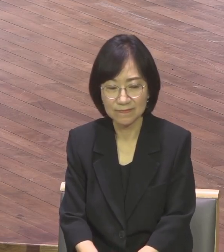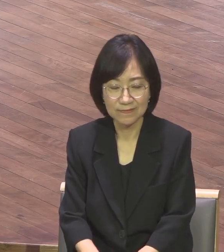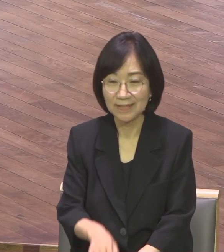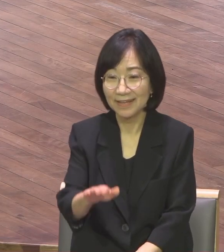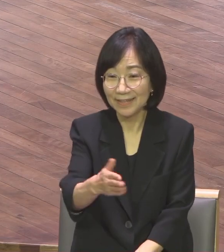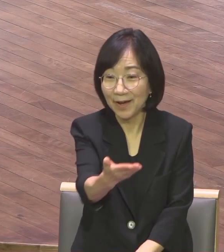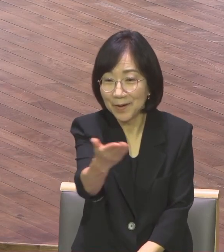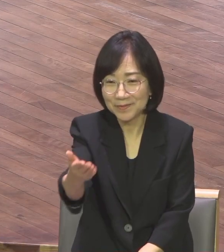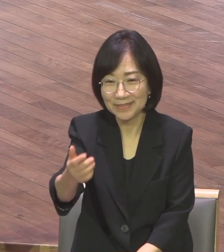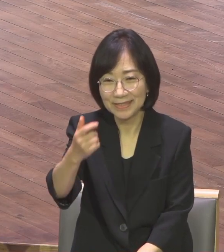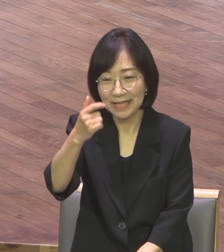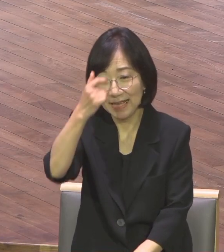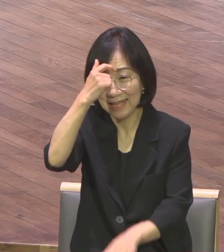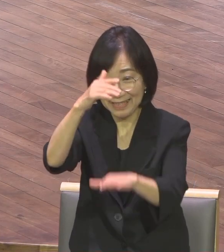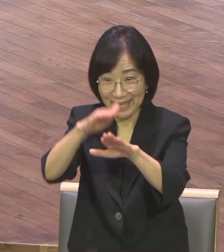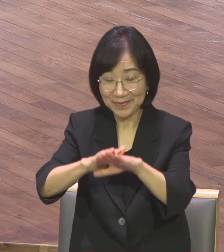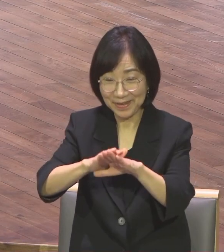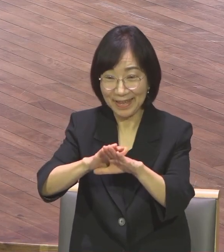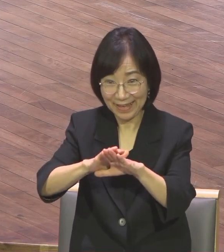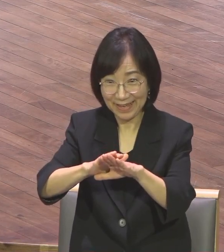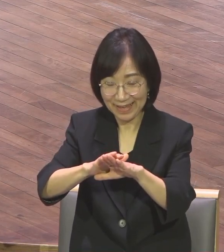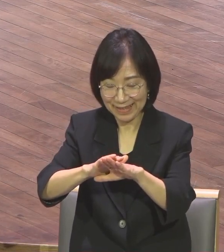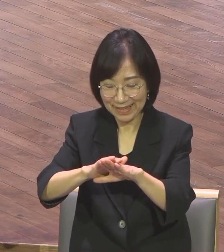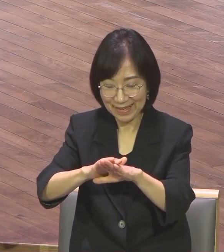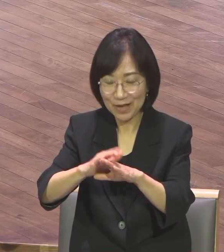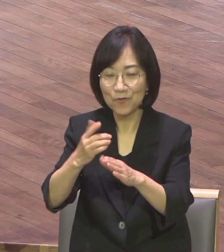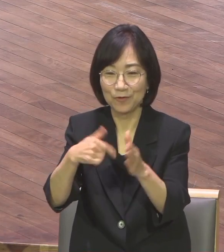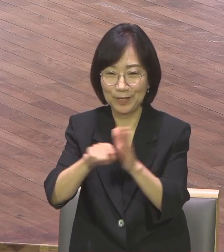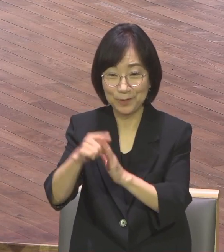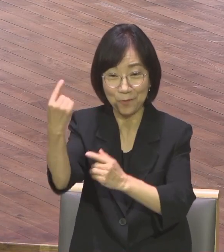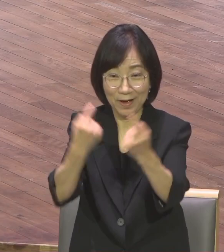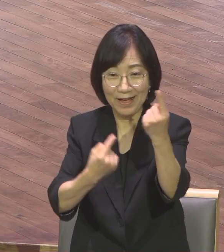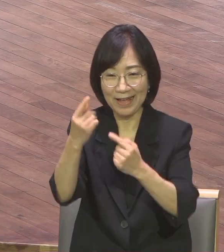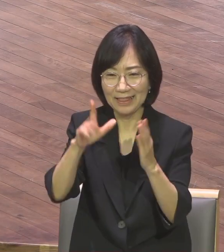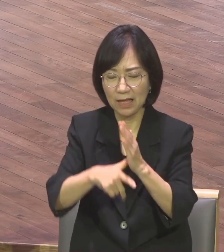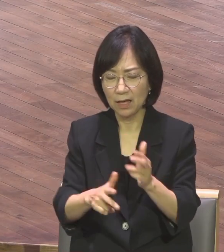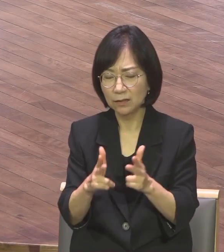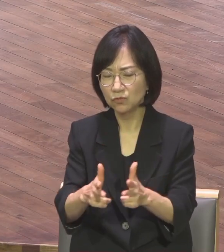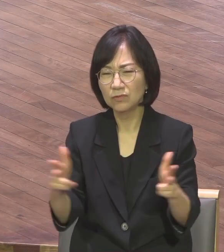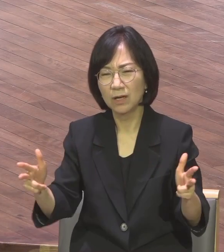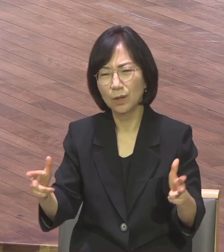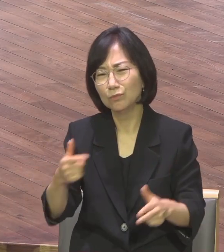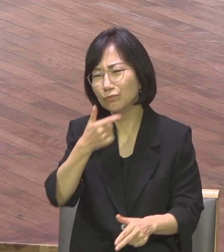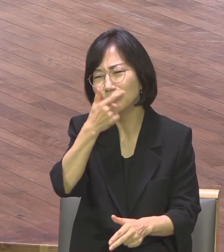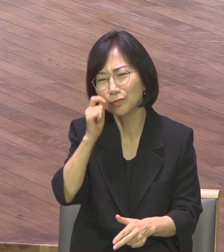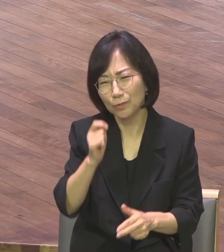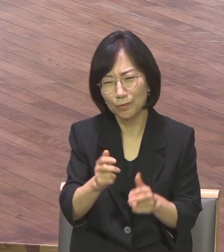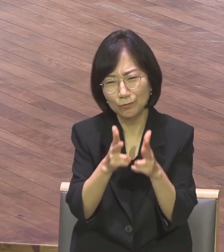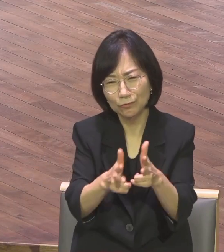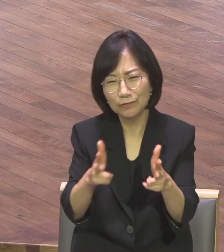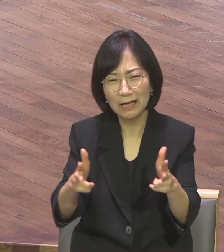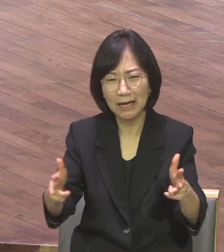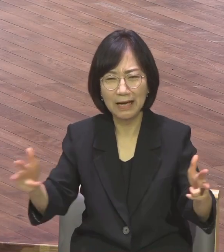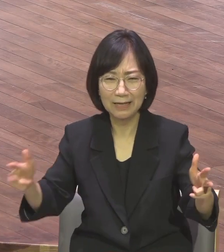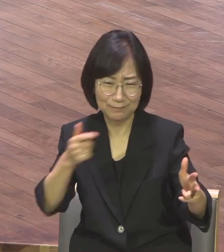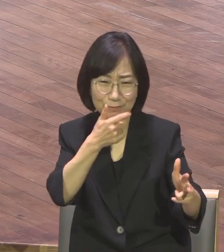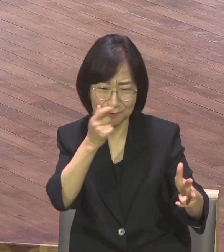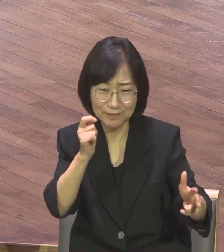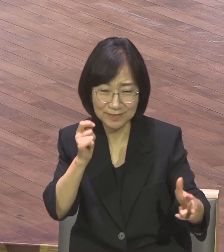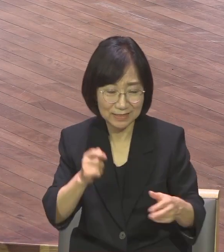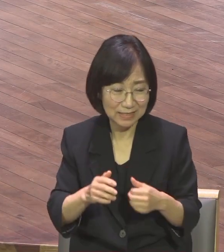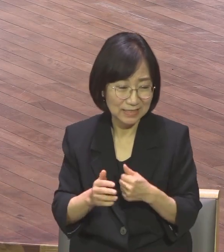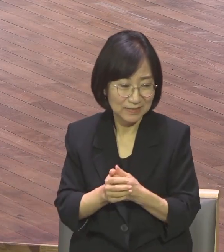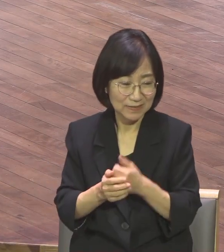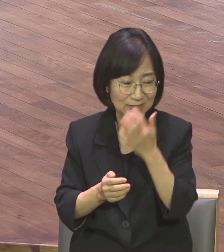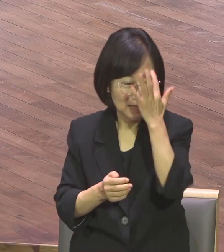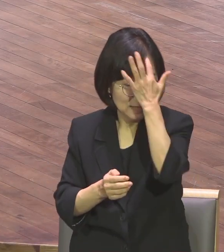예배를 드리면서 우리 교회 안에 주차장이 너무 좀 협소해서 제가 이렇게 찾아보면요 막